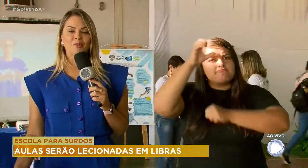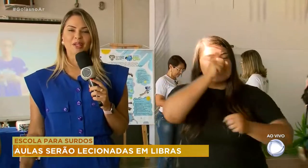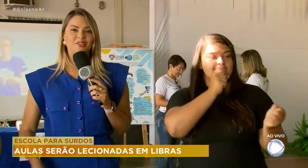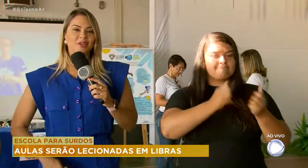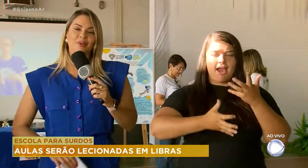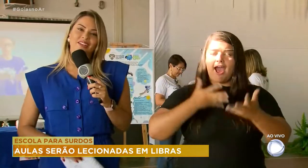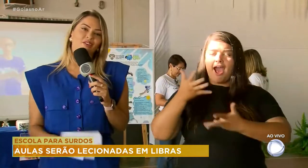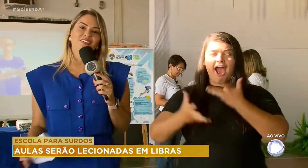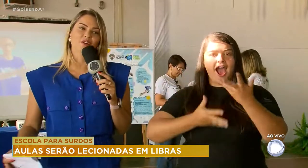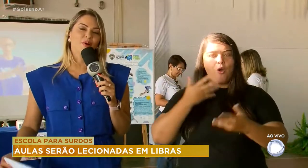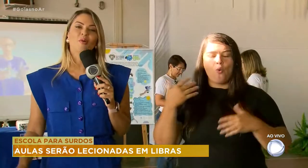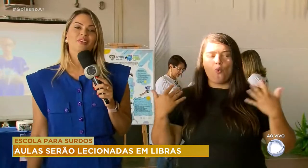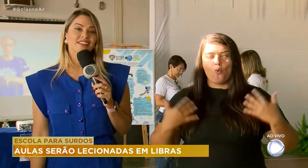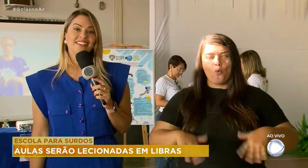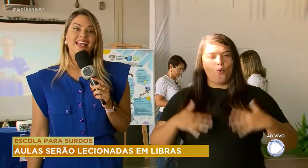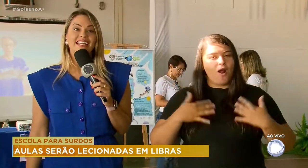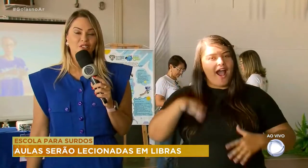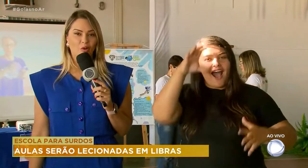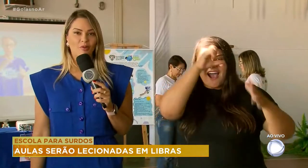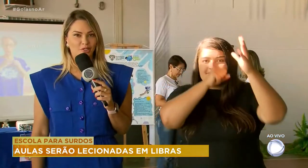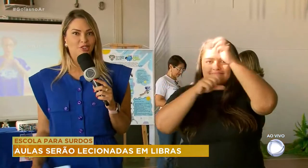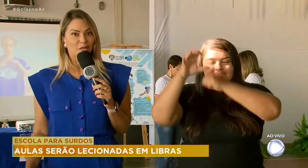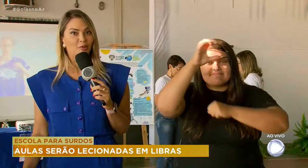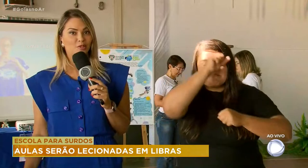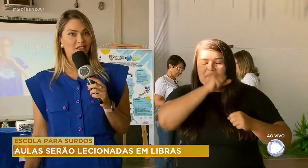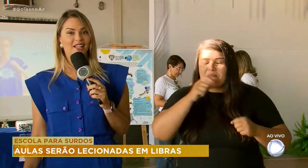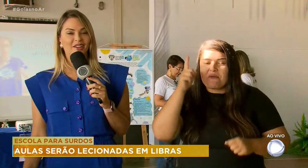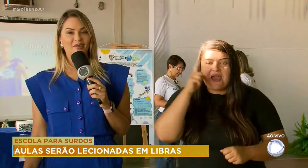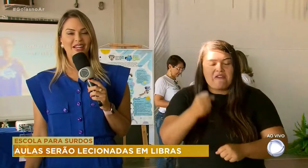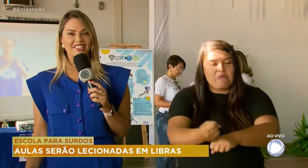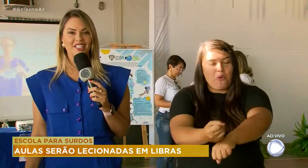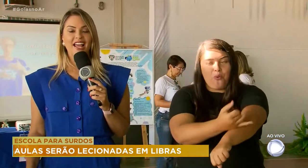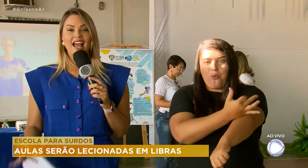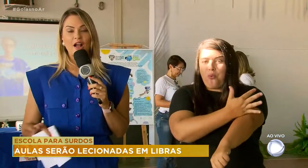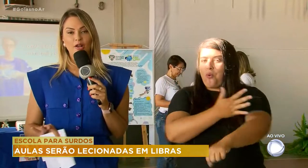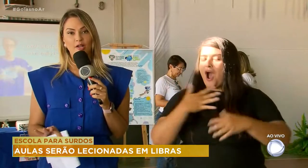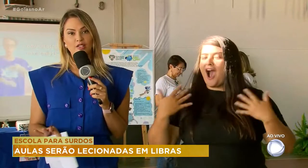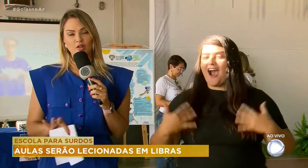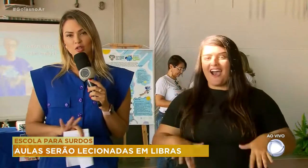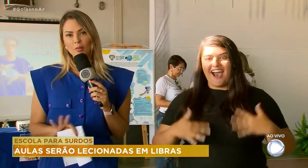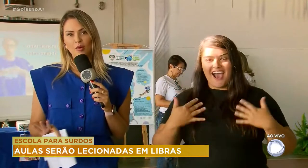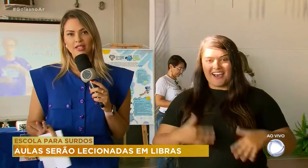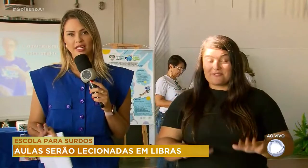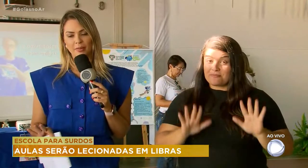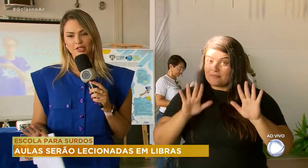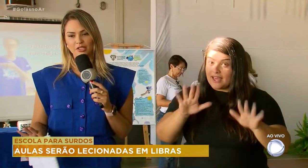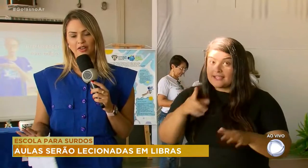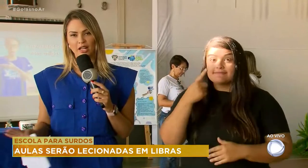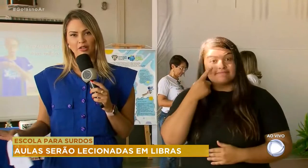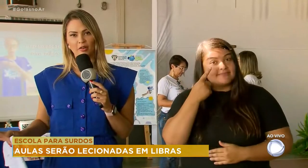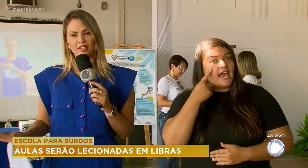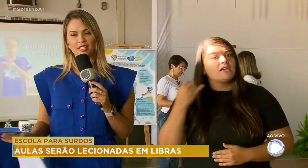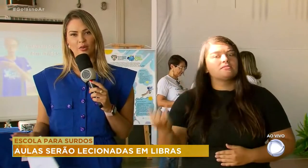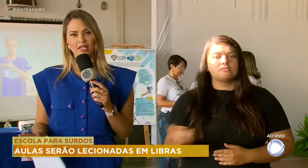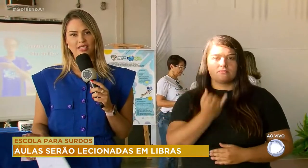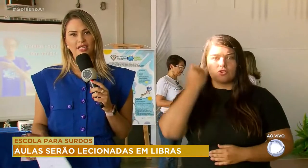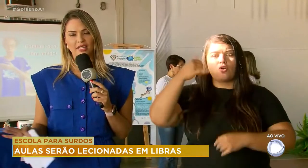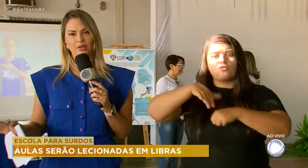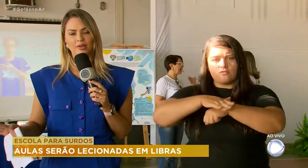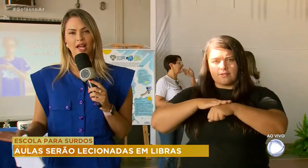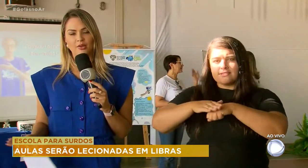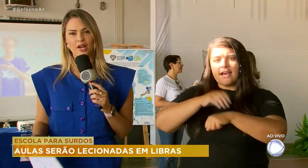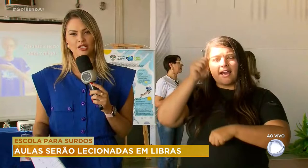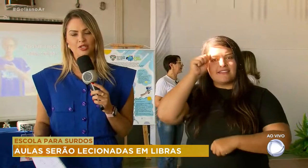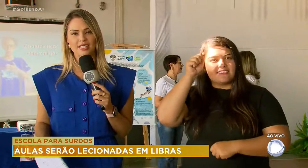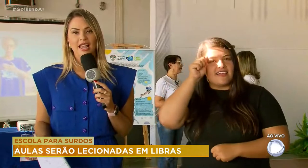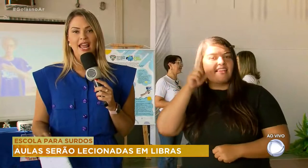qualquer cumprimento também. Nossa, é uma conquista enorme. A gente fica emocionado, realmente. Agora, olha só, só uma coisinha para a gente falar, eu estava conversando com a Alessandra